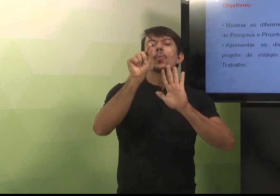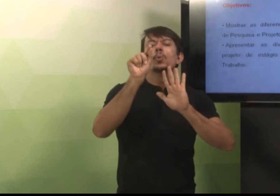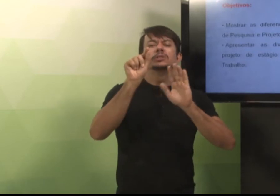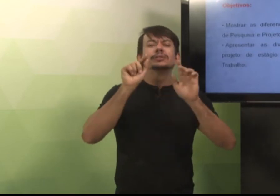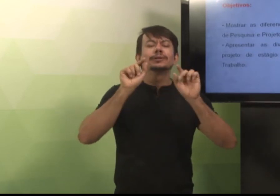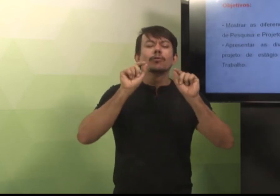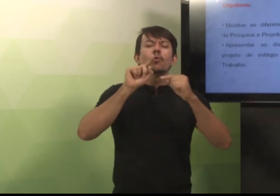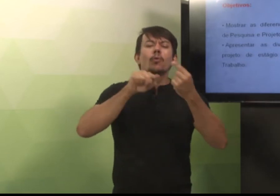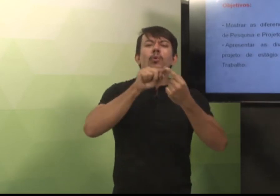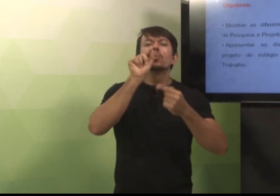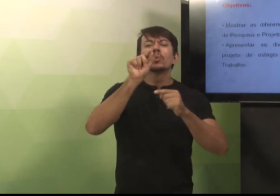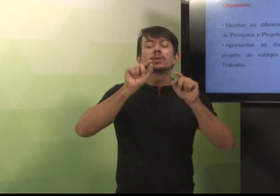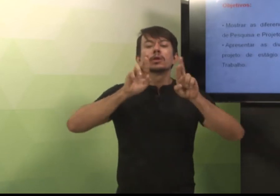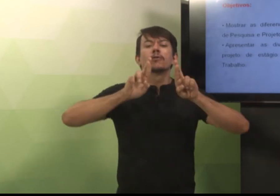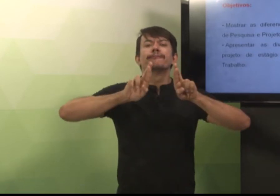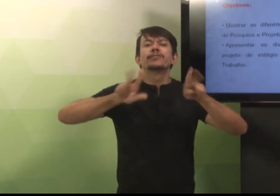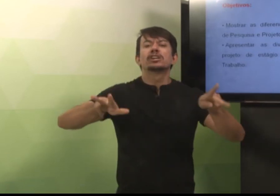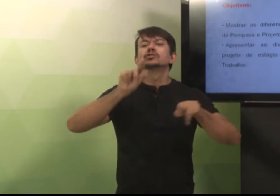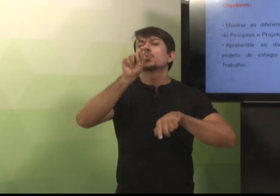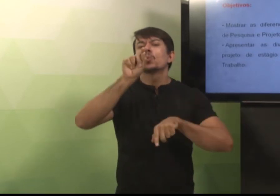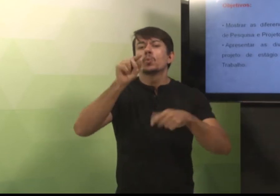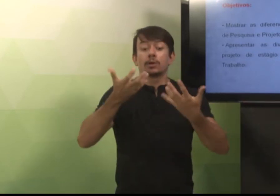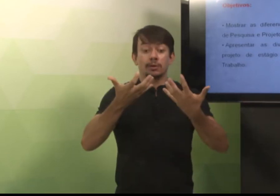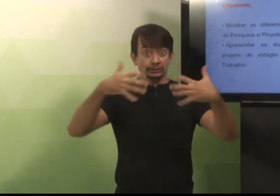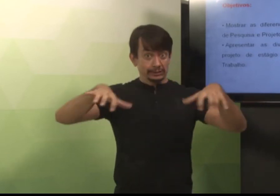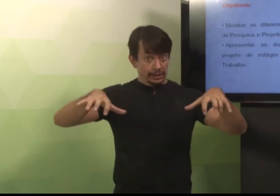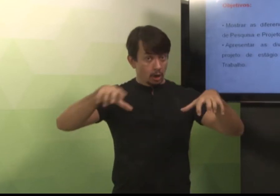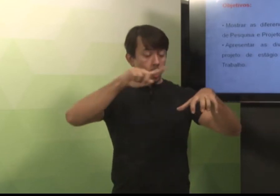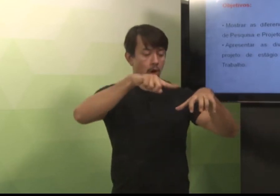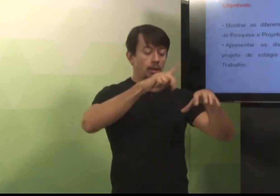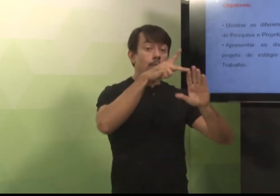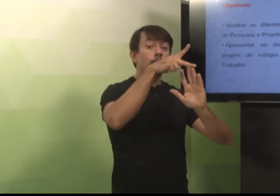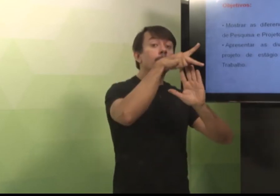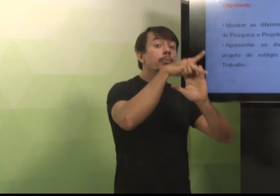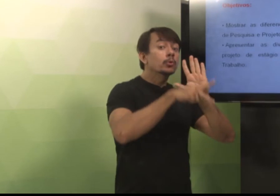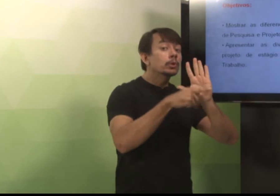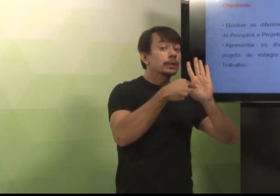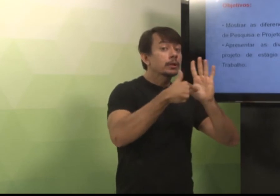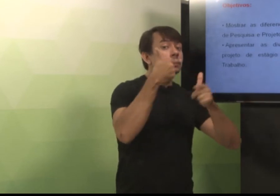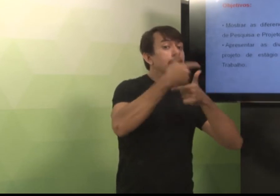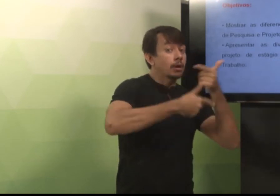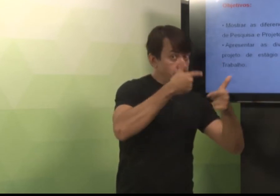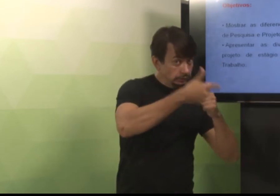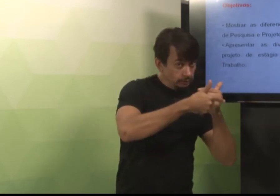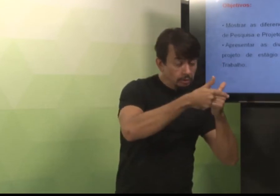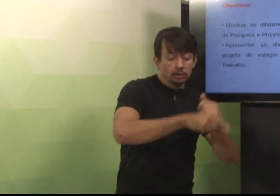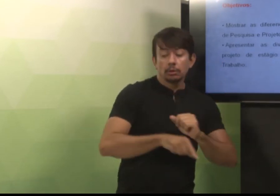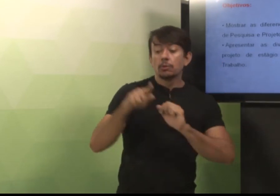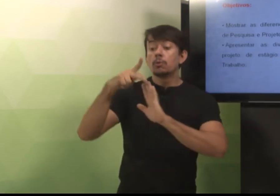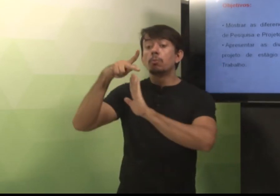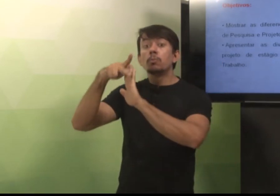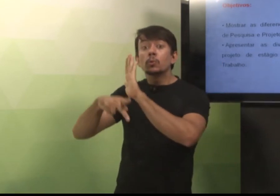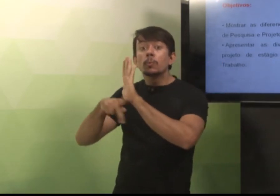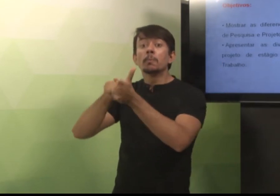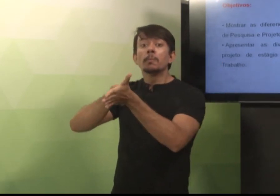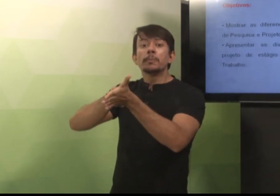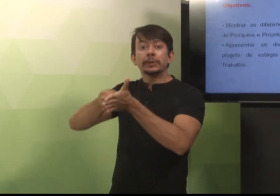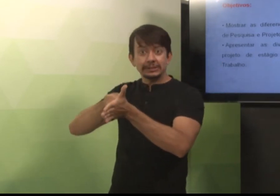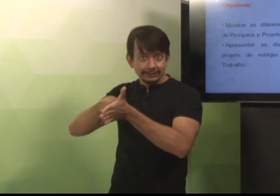Mostraremos aqui as diferenças entre o projeto de trabalho e o projeto de